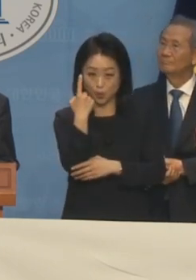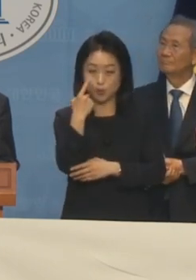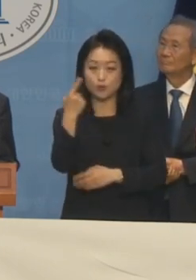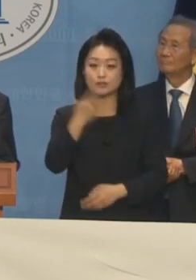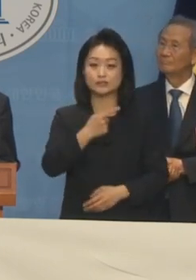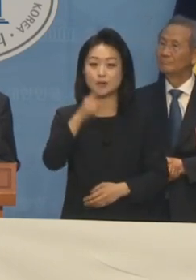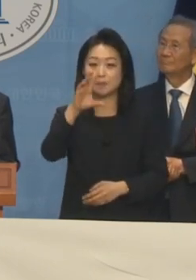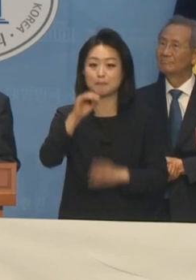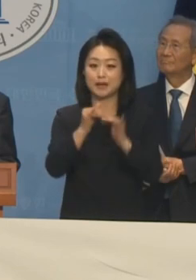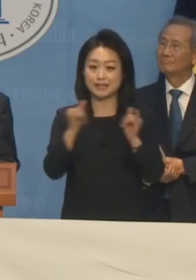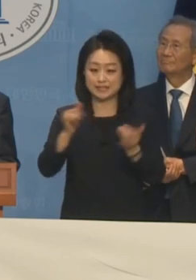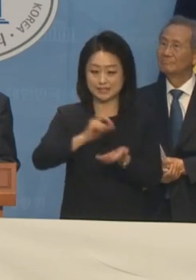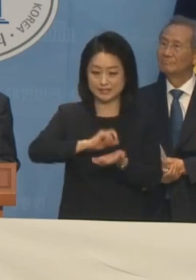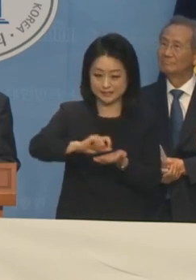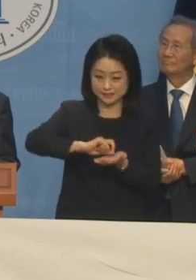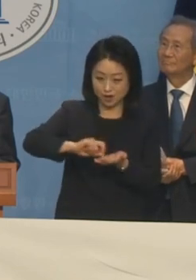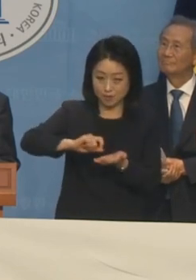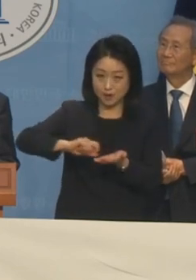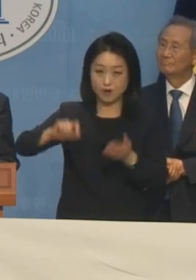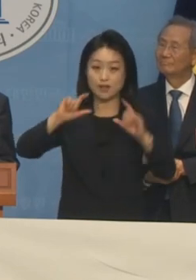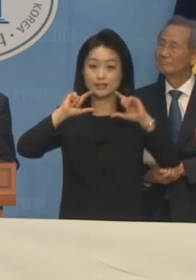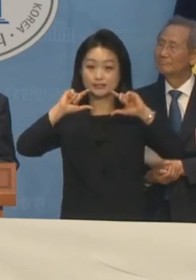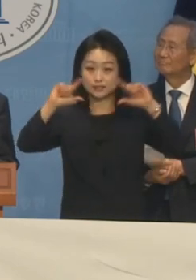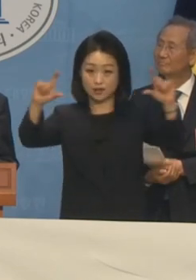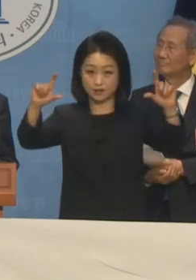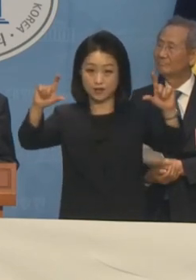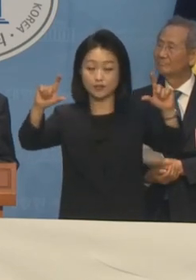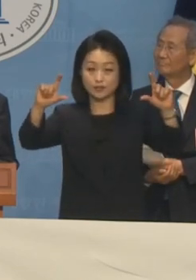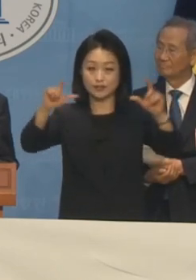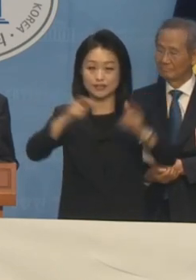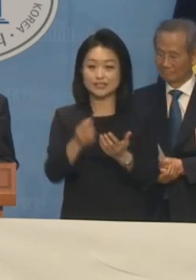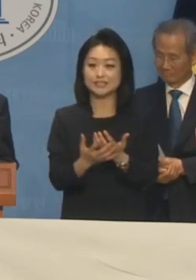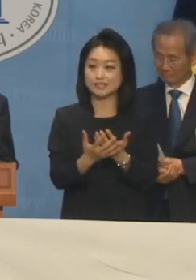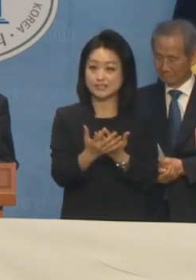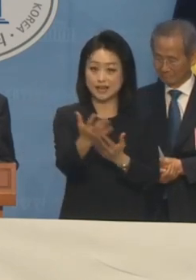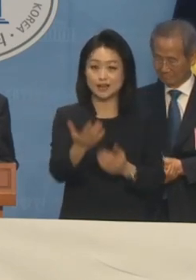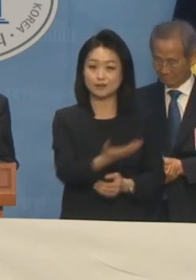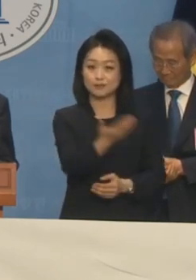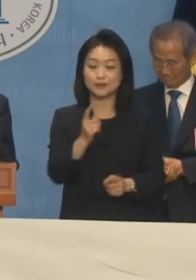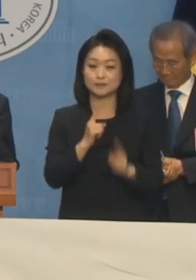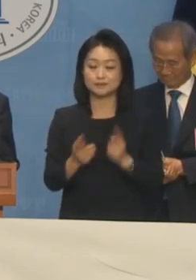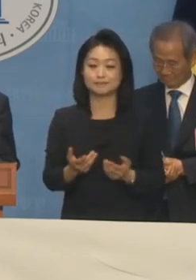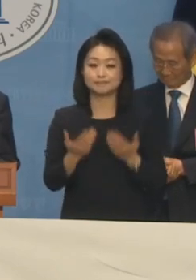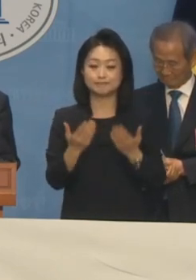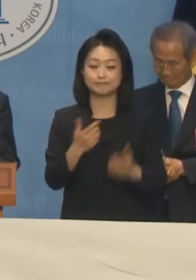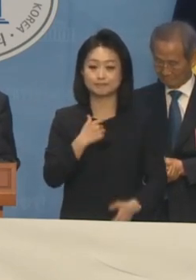전개를 선언하는 기자회견을 갖게 되었습니다.